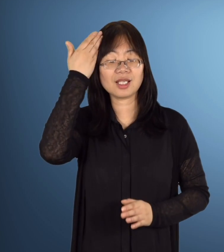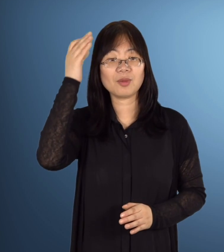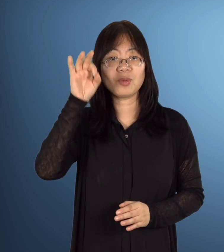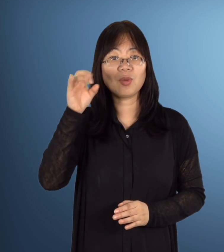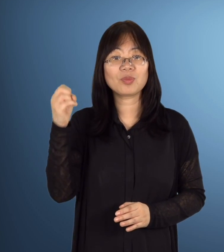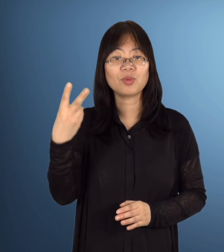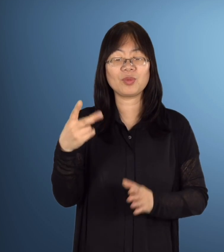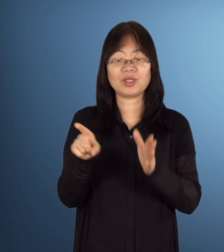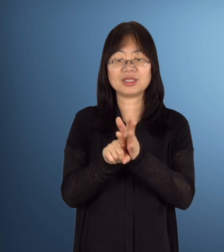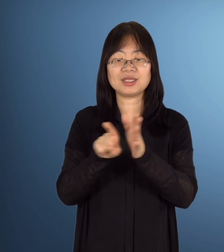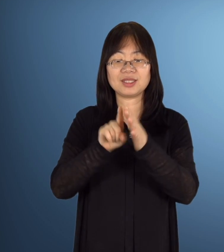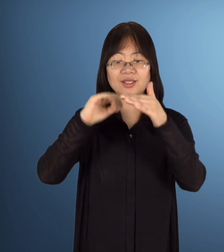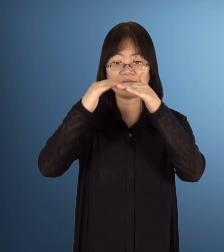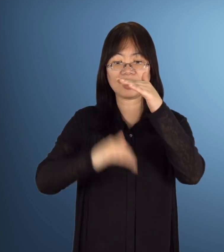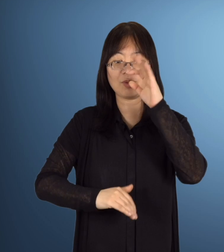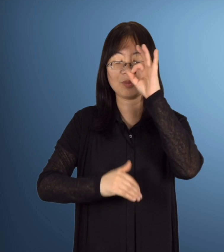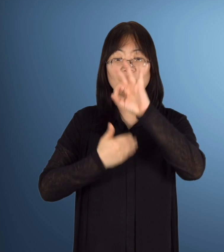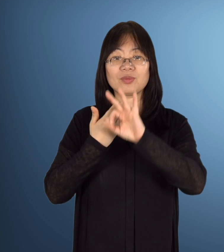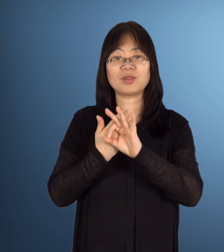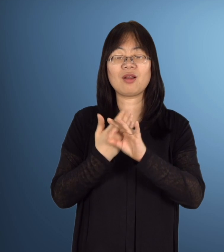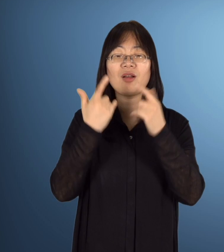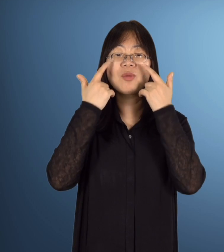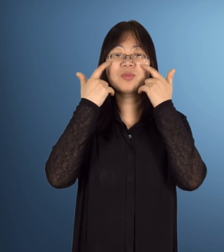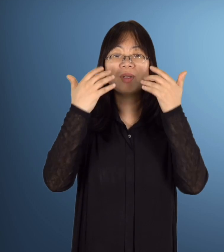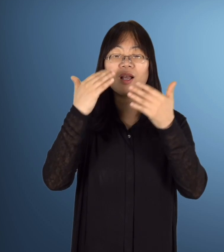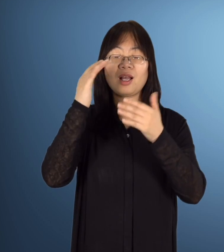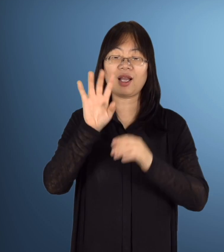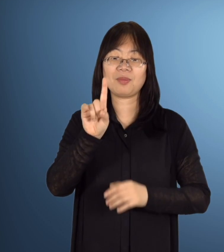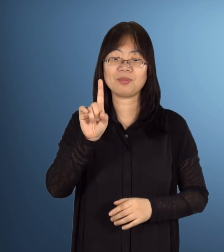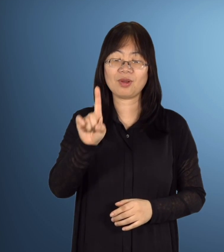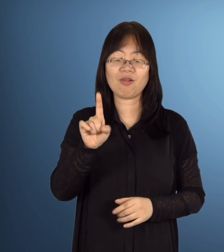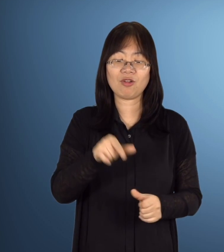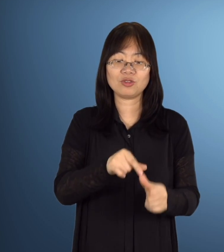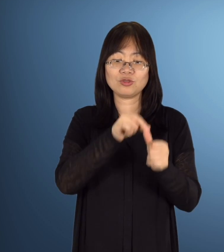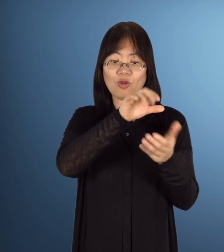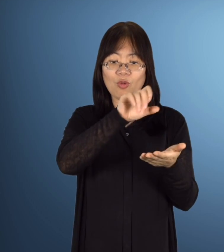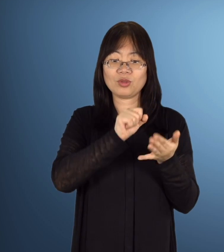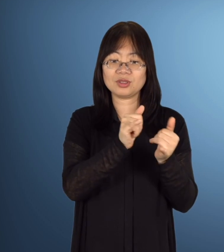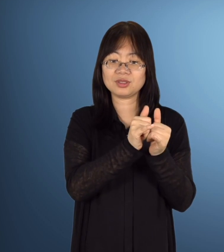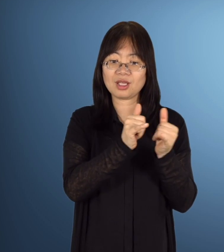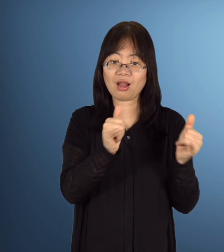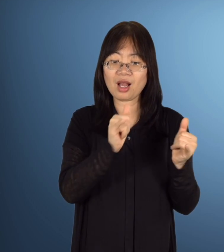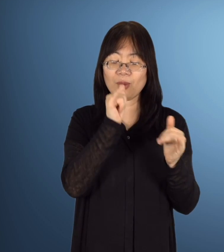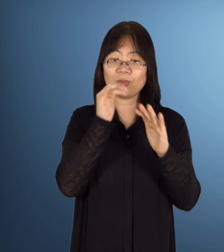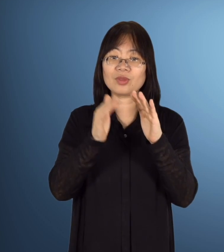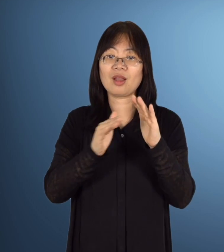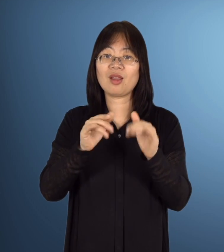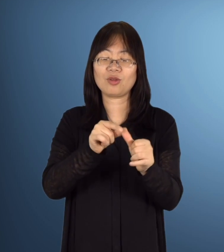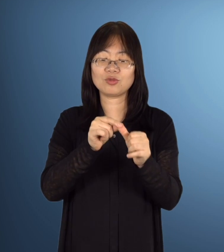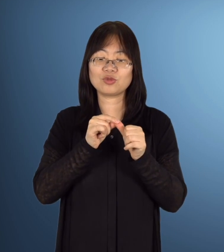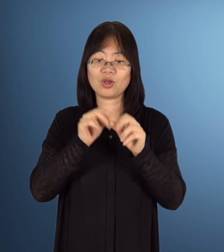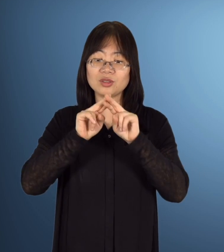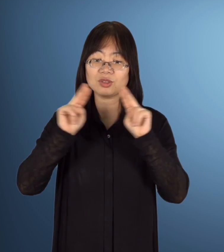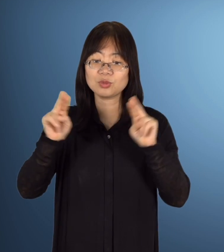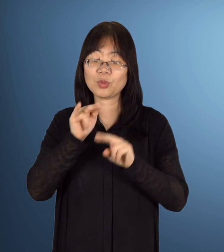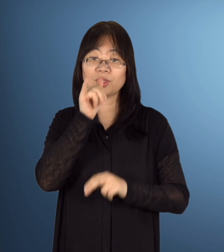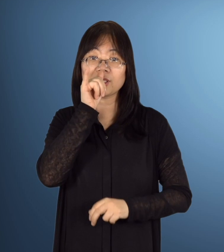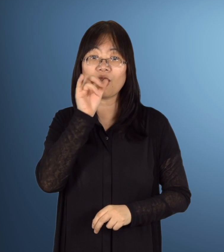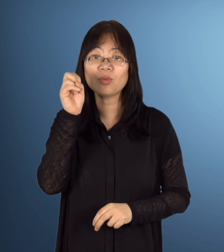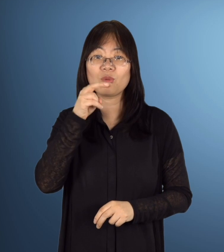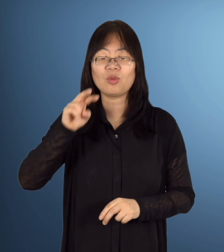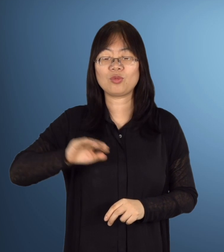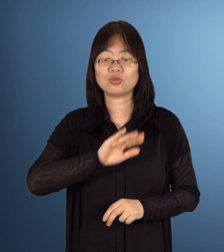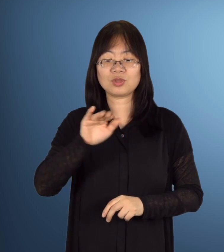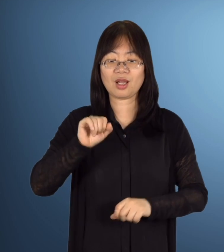또 신앙의 내용은 분명히 한 번 구원을 얻은 사람은 절대 그 구원이 취소되거나